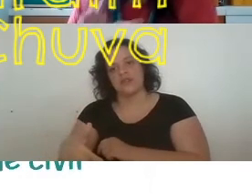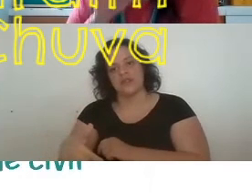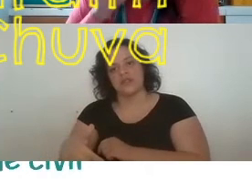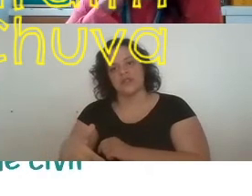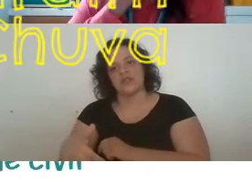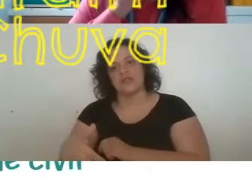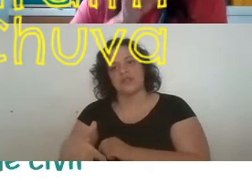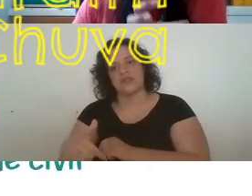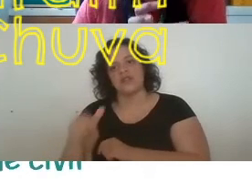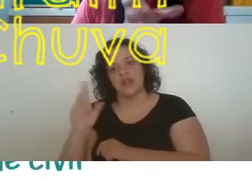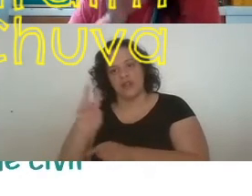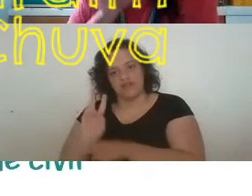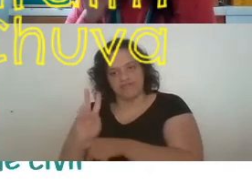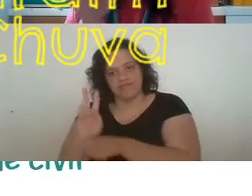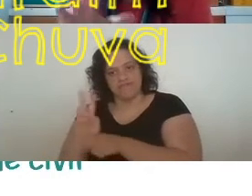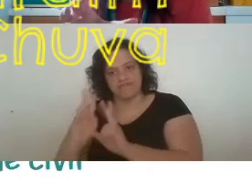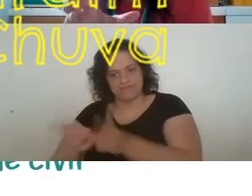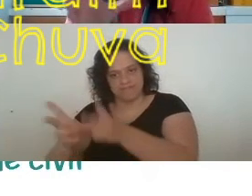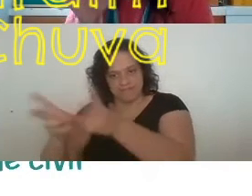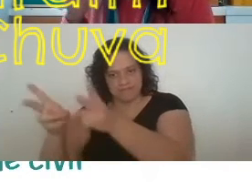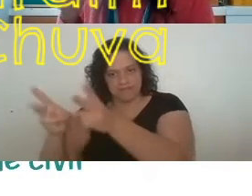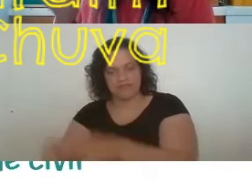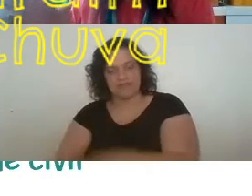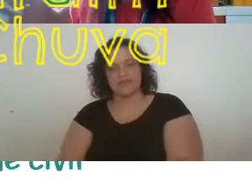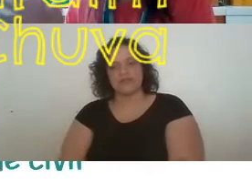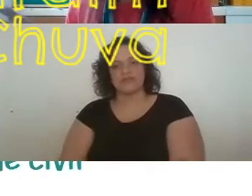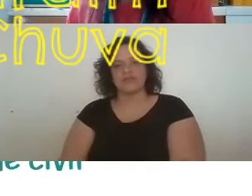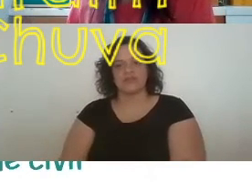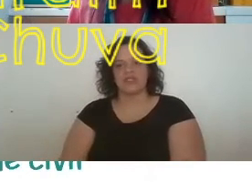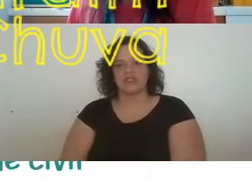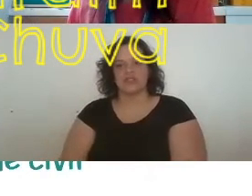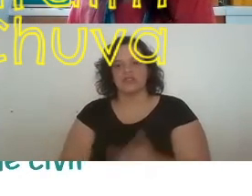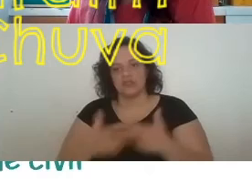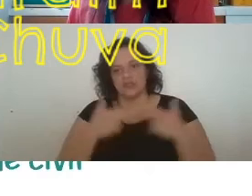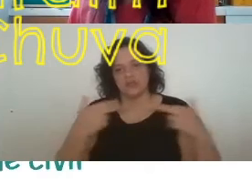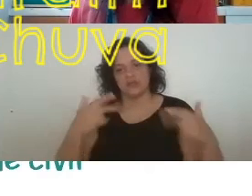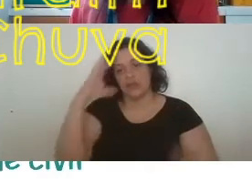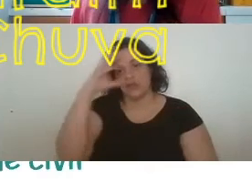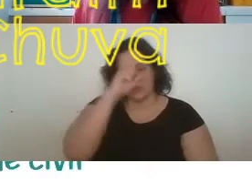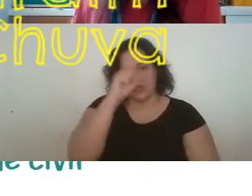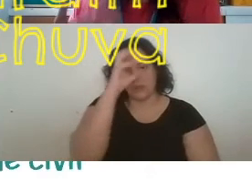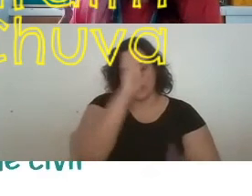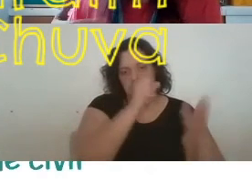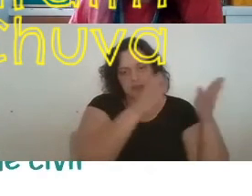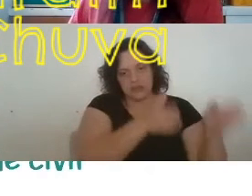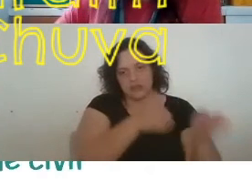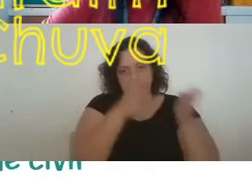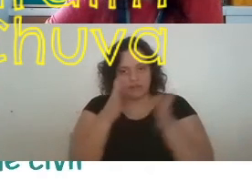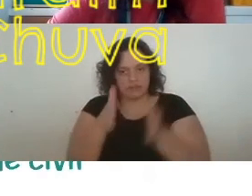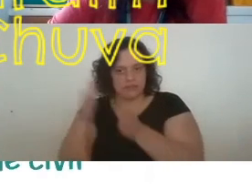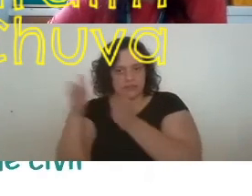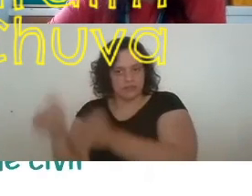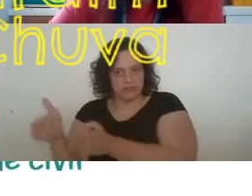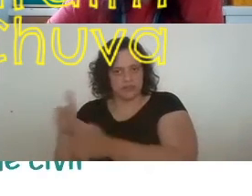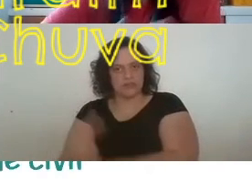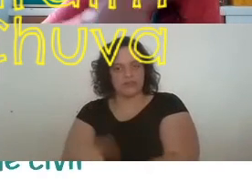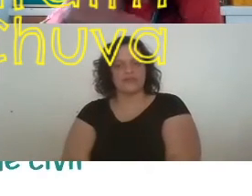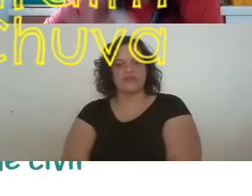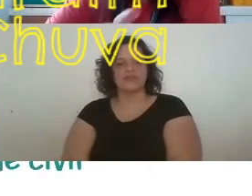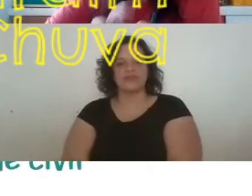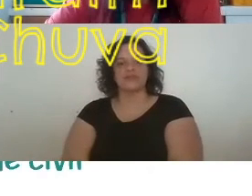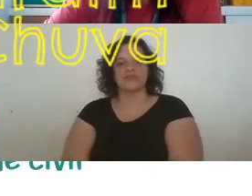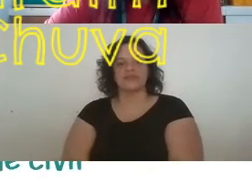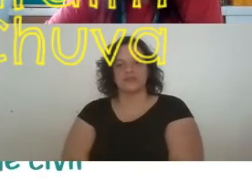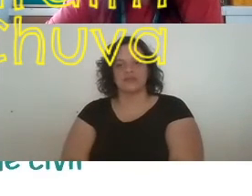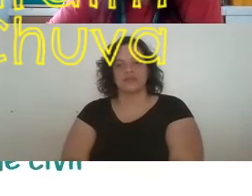manutenção. Então, os pacotes de aprendizados em cada uma dessas etapas. É isso que eu gostaria de, né,